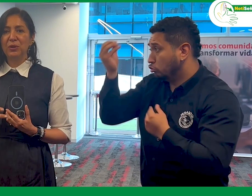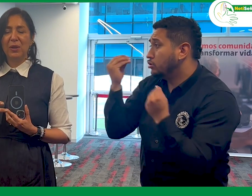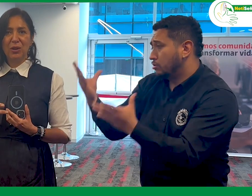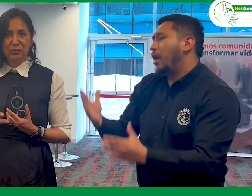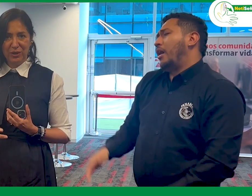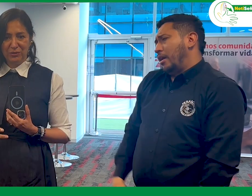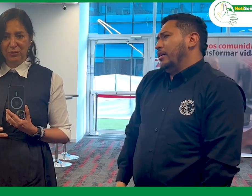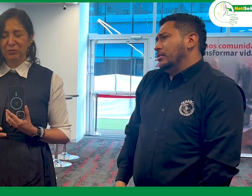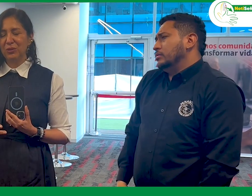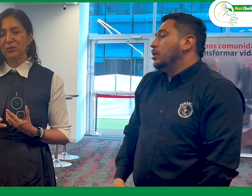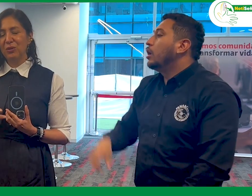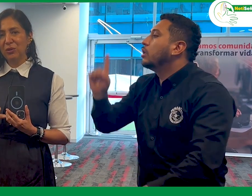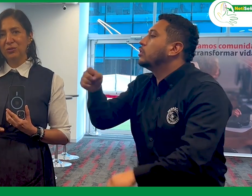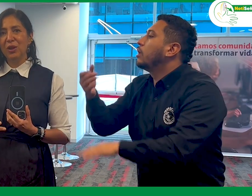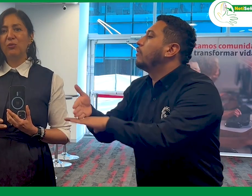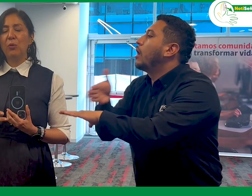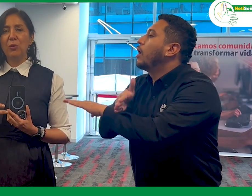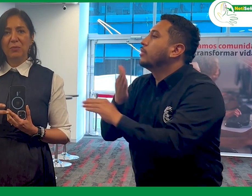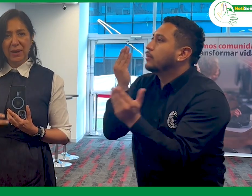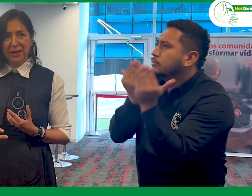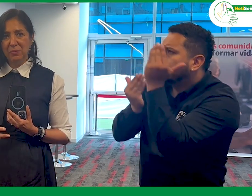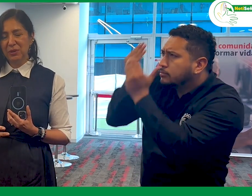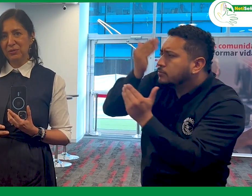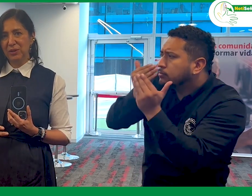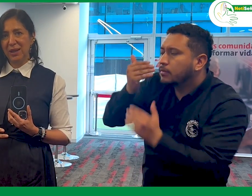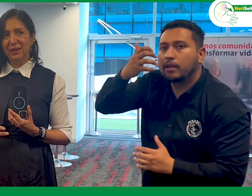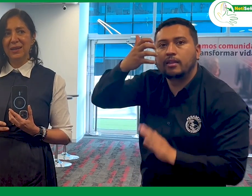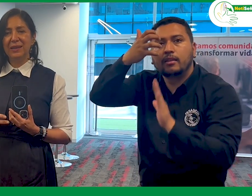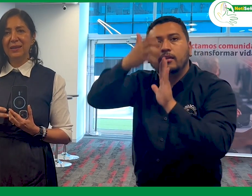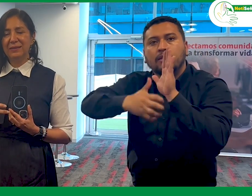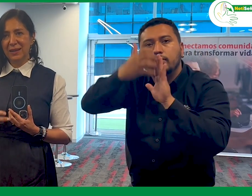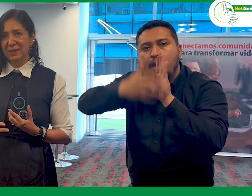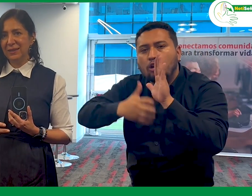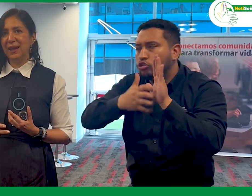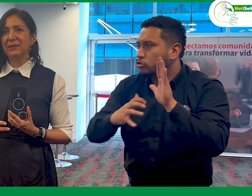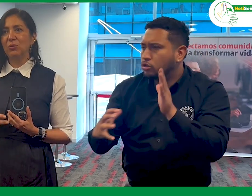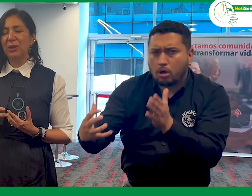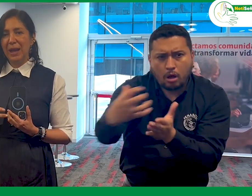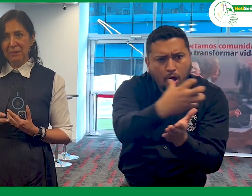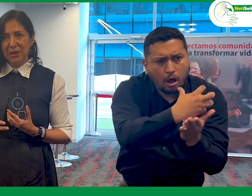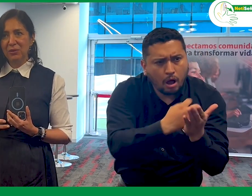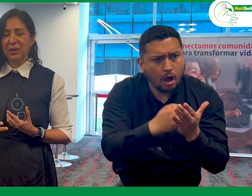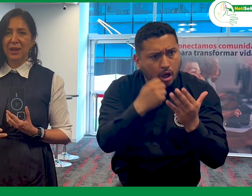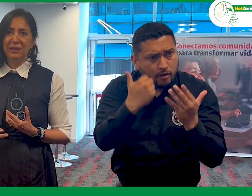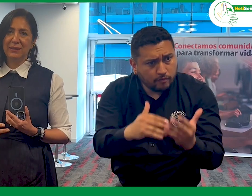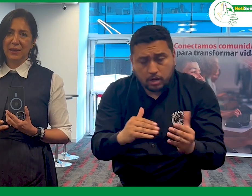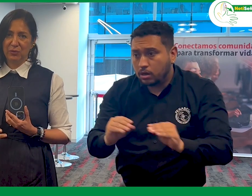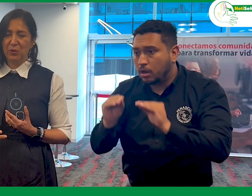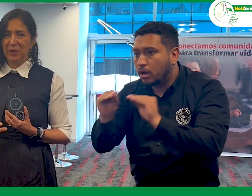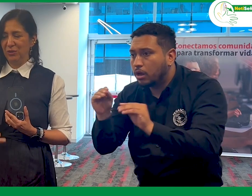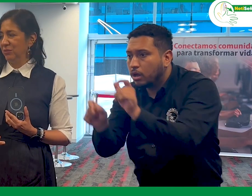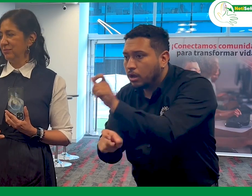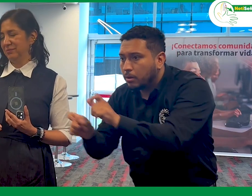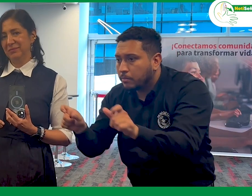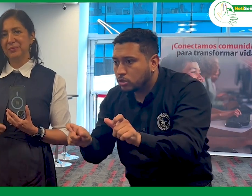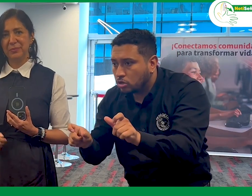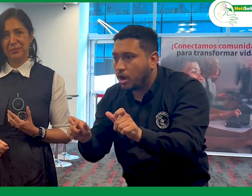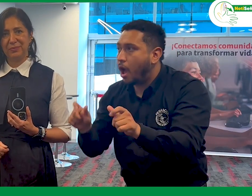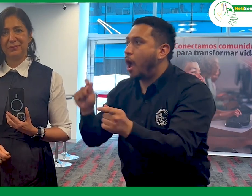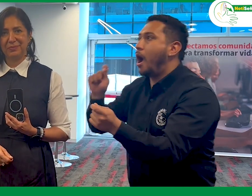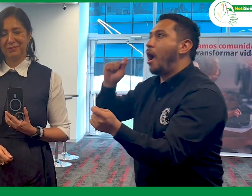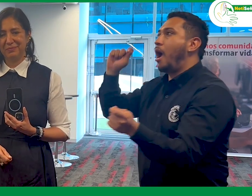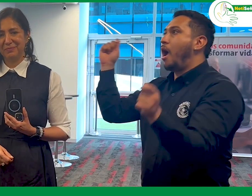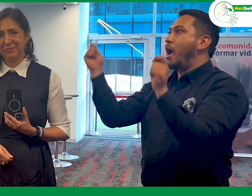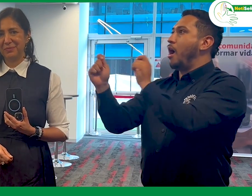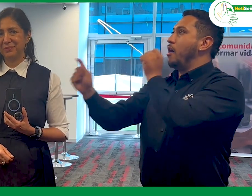por dónde van los sesgos. Dos, formar al personal. Y tres, hacer un camino real de transformación.